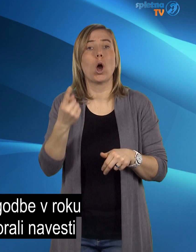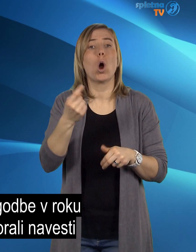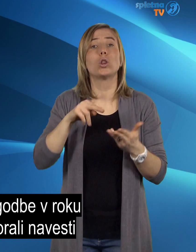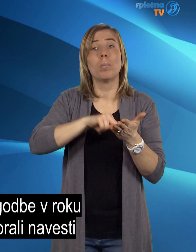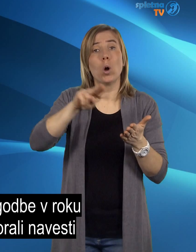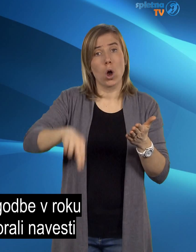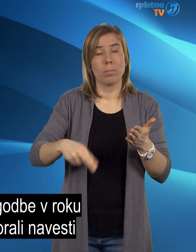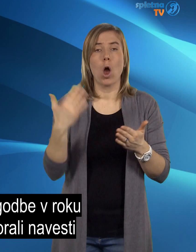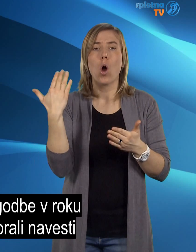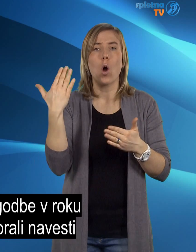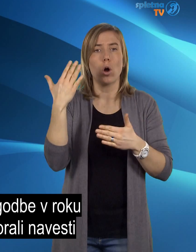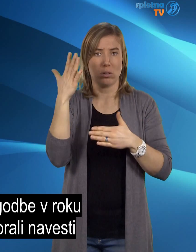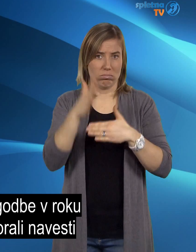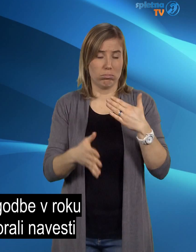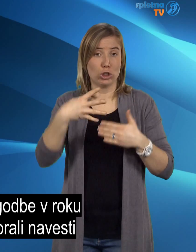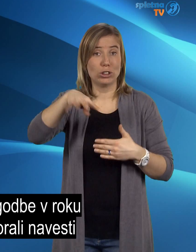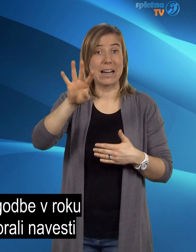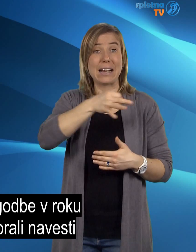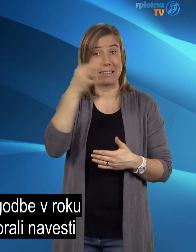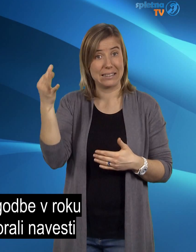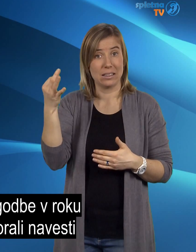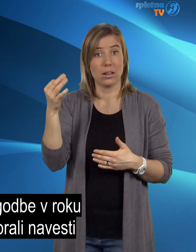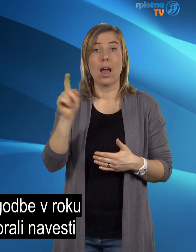dni, ne da bi morali navesti razlog za odstop od pogodbe.